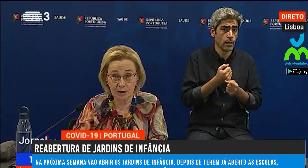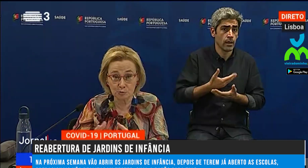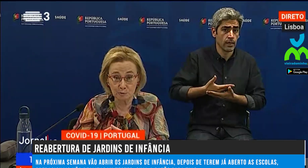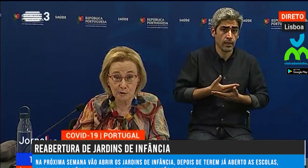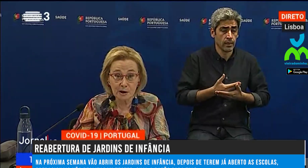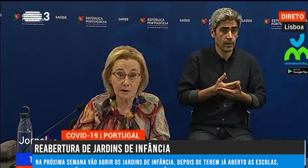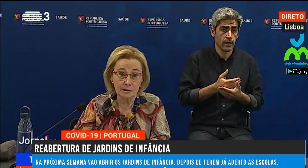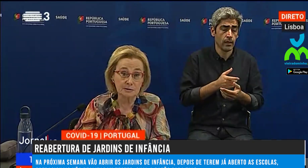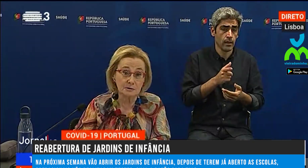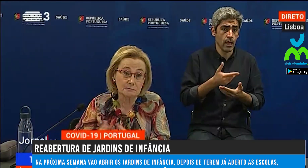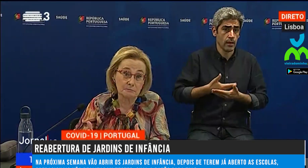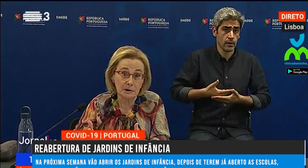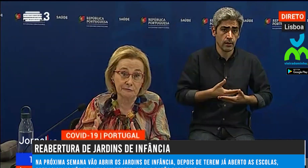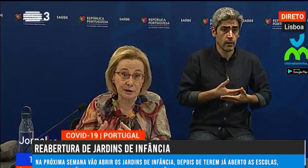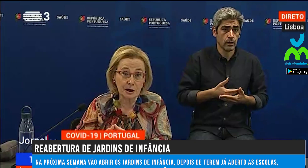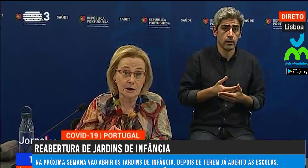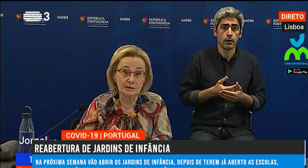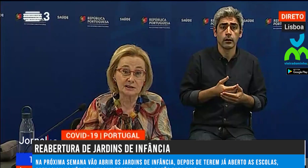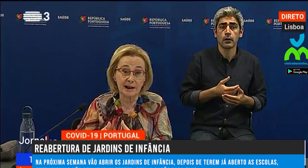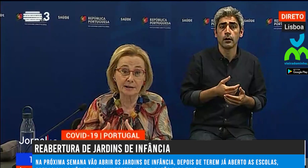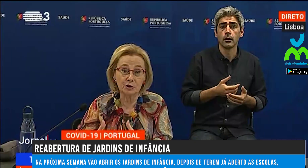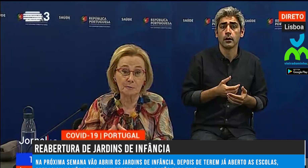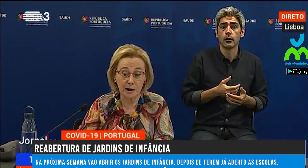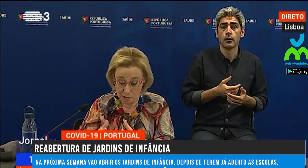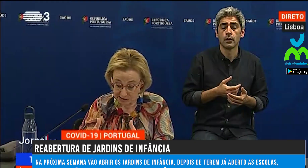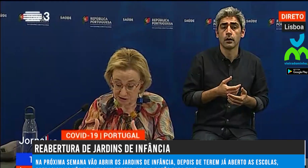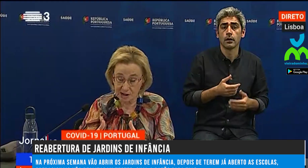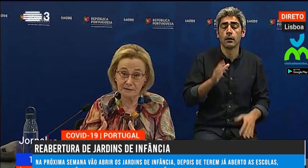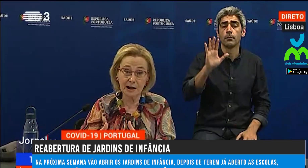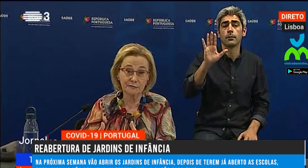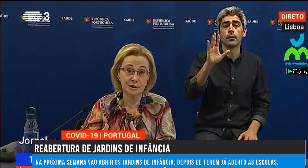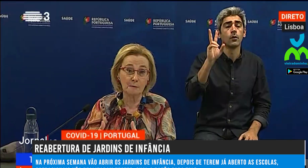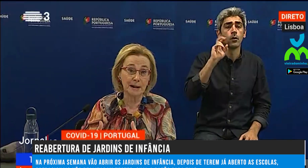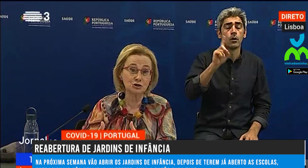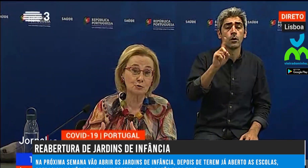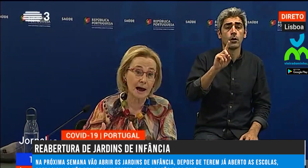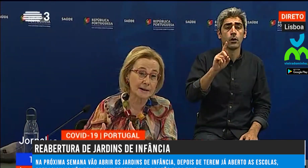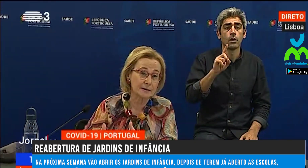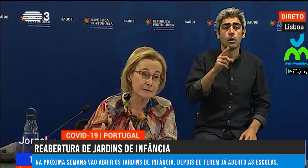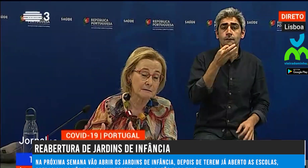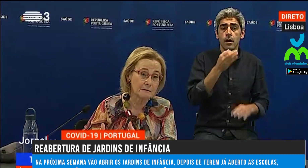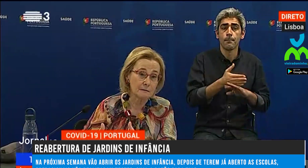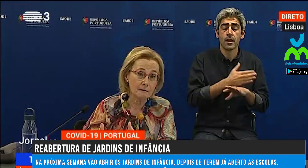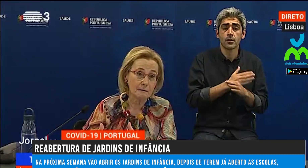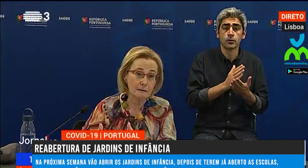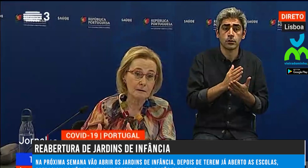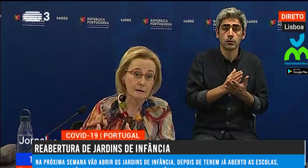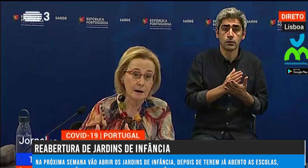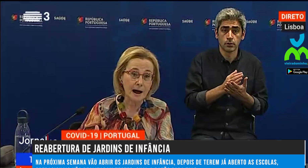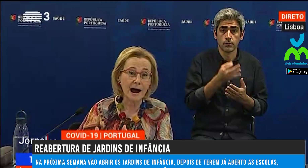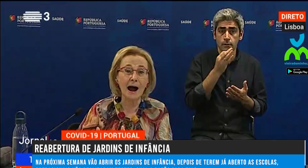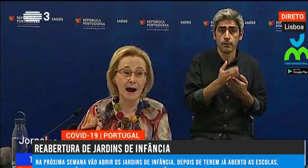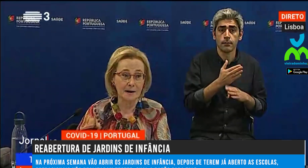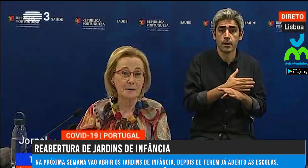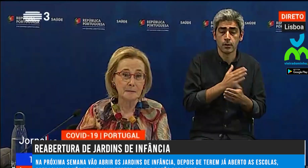a um ritmo enfim, acelerado e normal. Não sei se estava a referir ao pré-escolar.